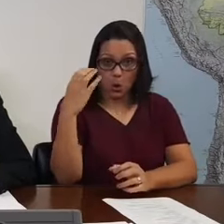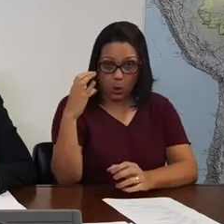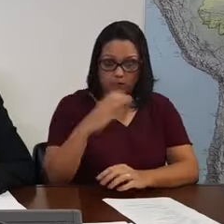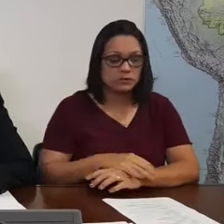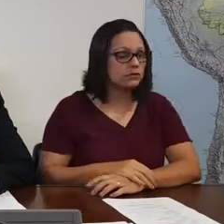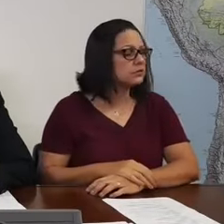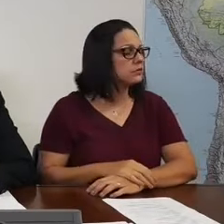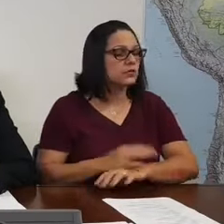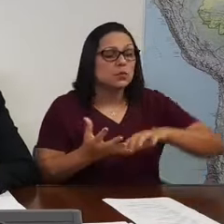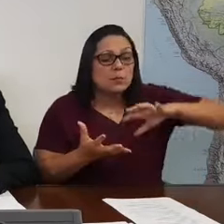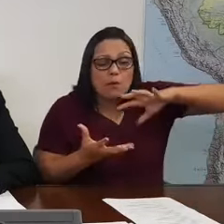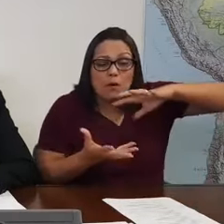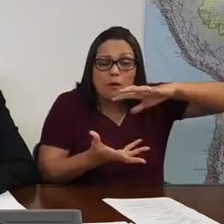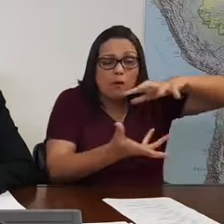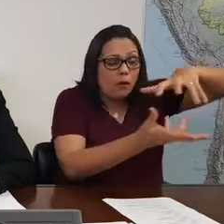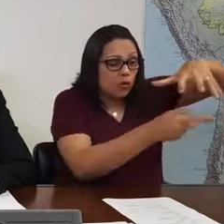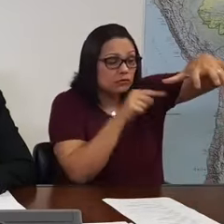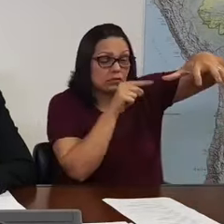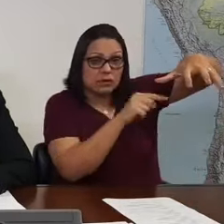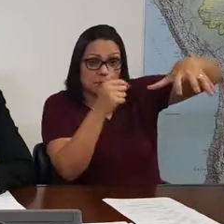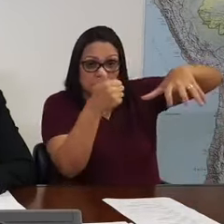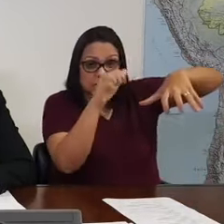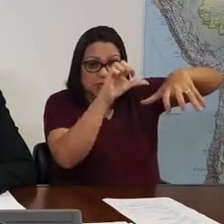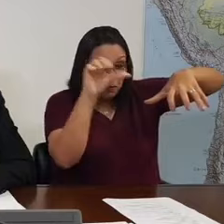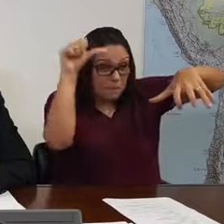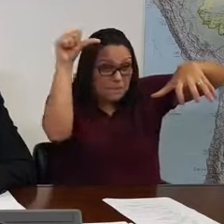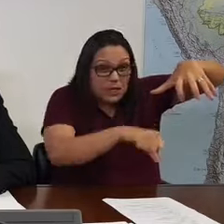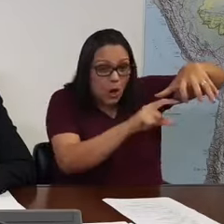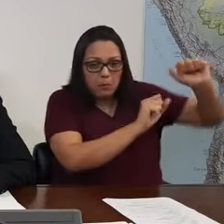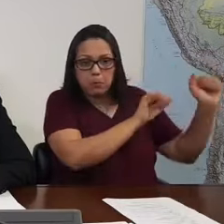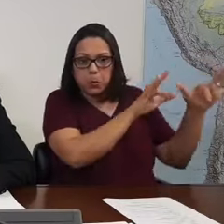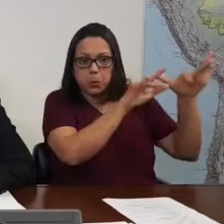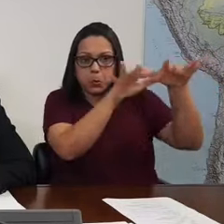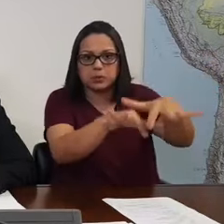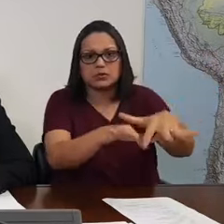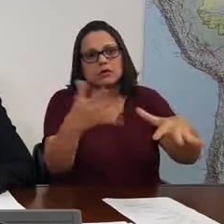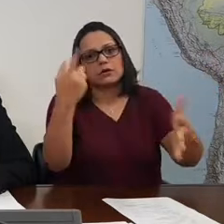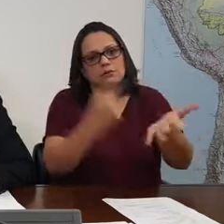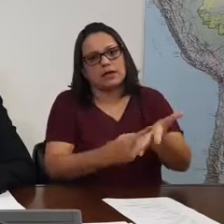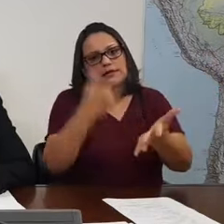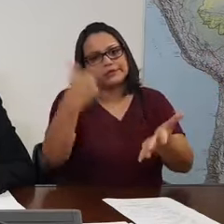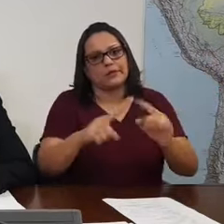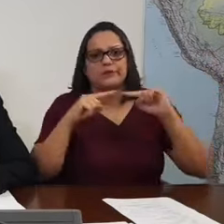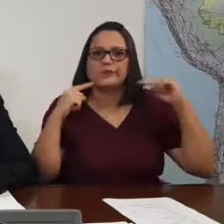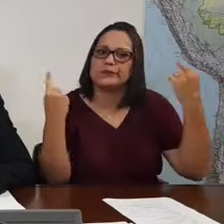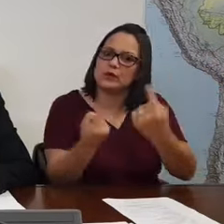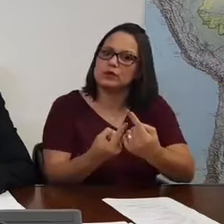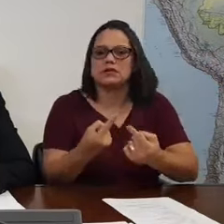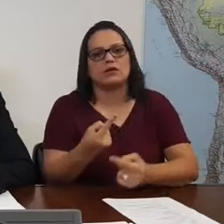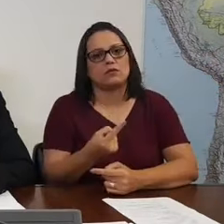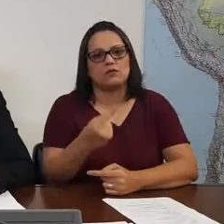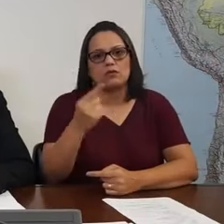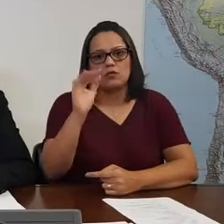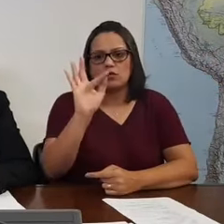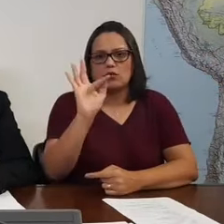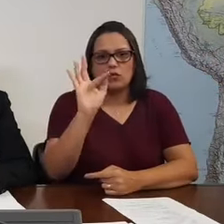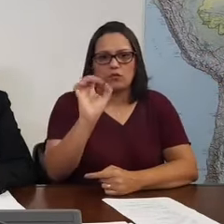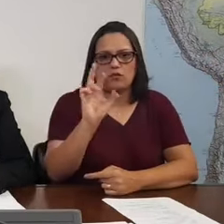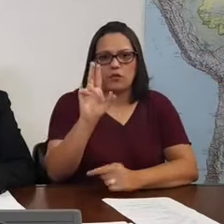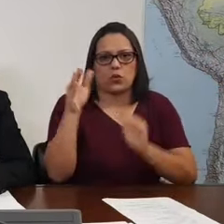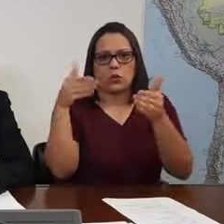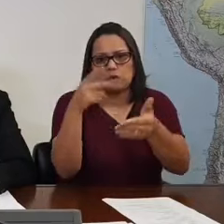mundo, tá? Estava em 90 e agora estão novamente se reunindo em Caracas, buscando maneira de se vitimizar